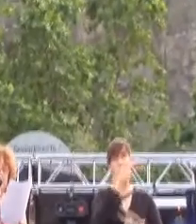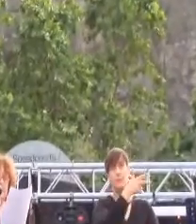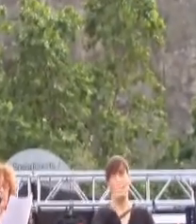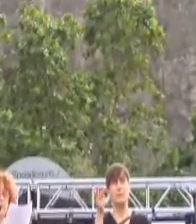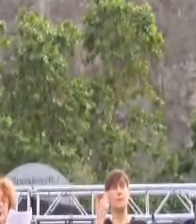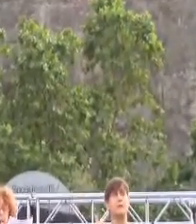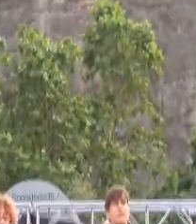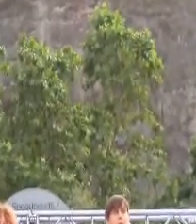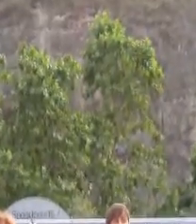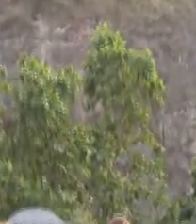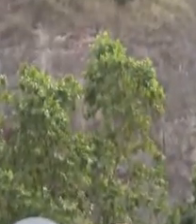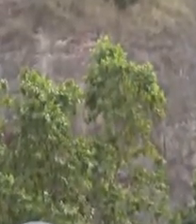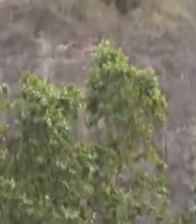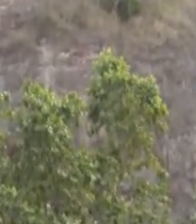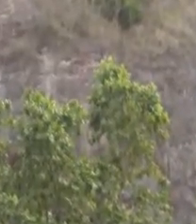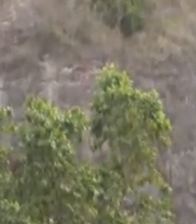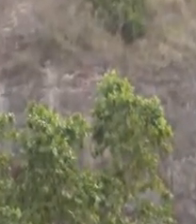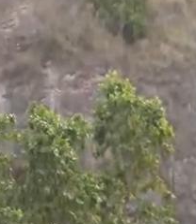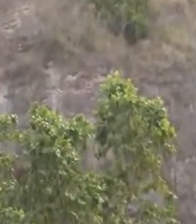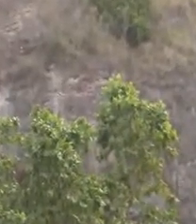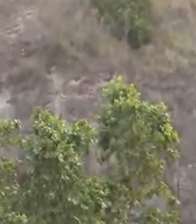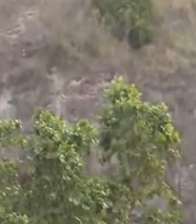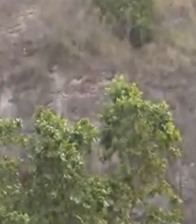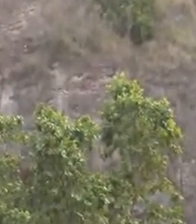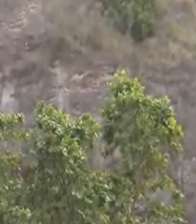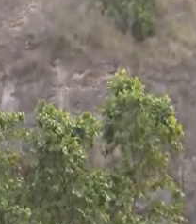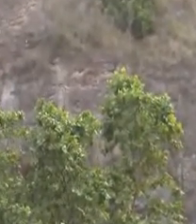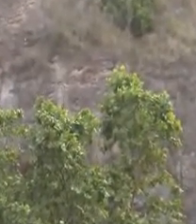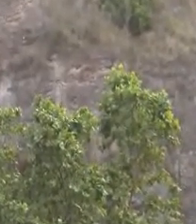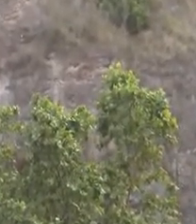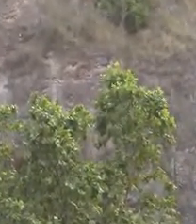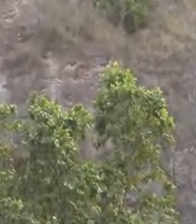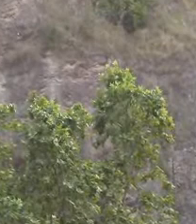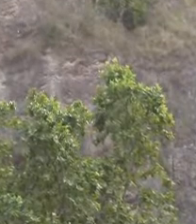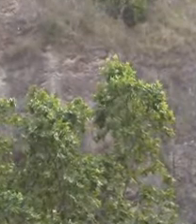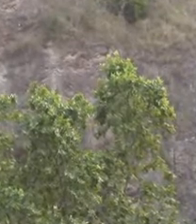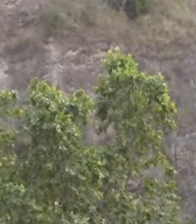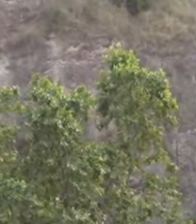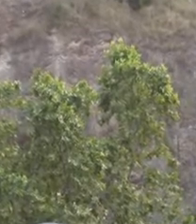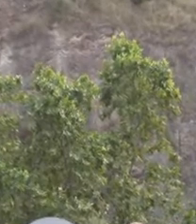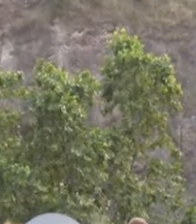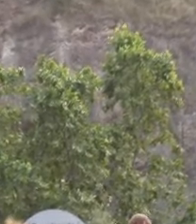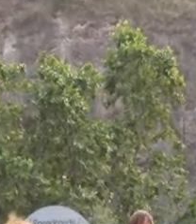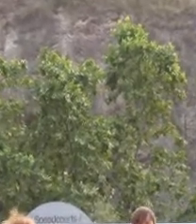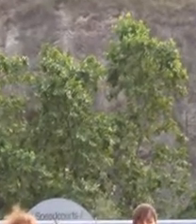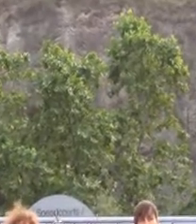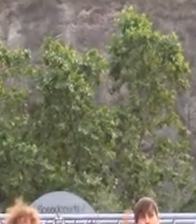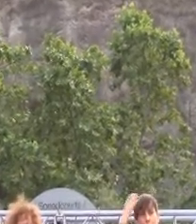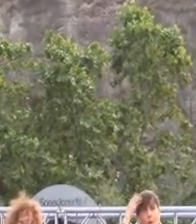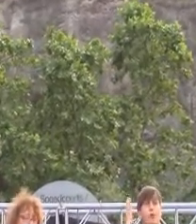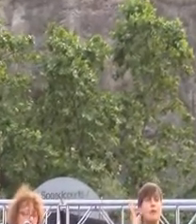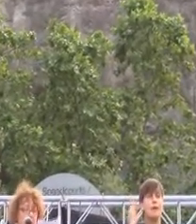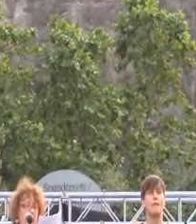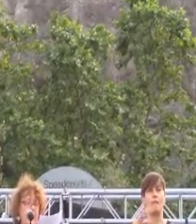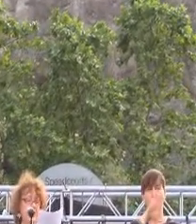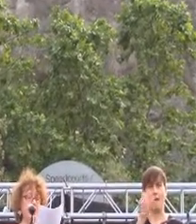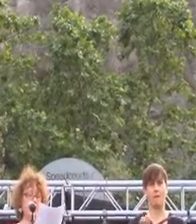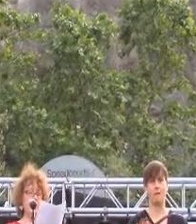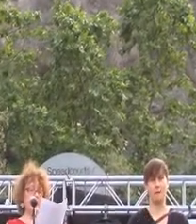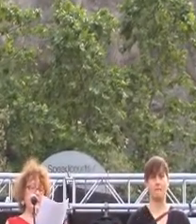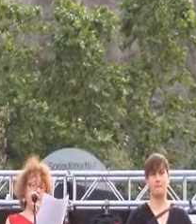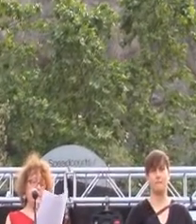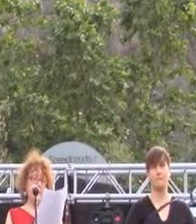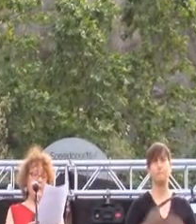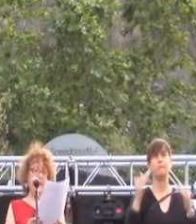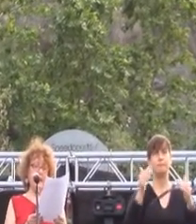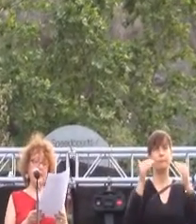vivia el seu veïnat. Des d'aquí, un homenatge per a la Reina d'Àfrica. Així